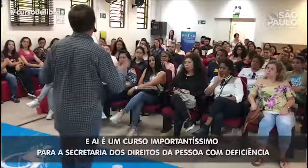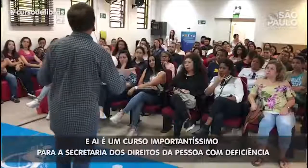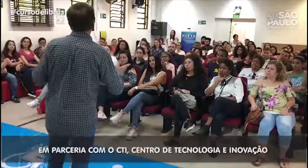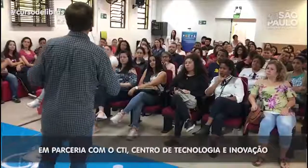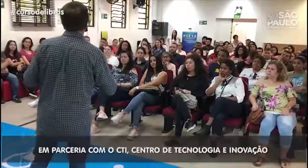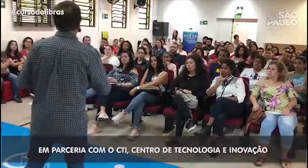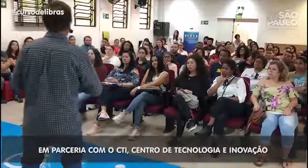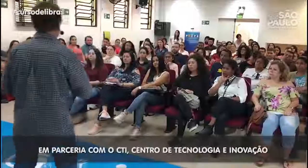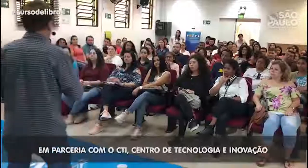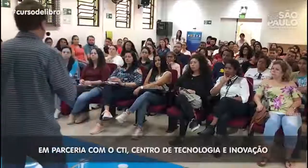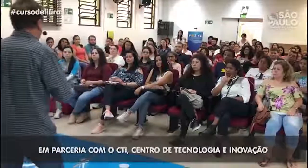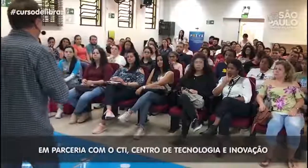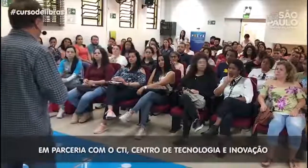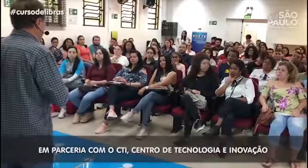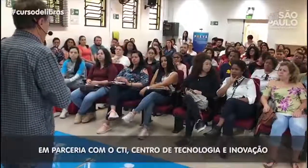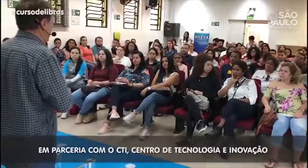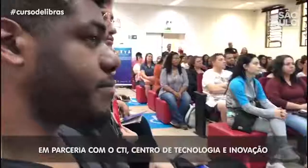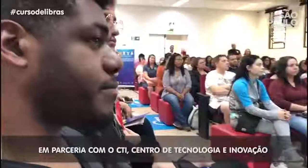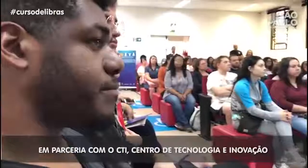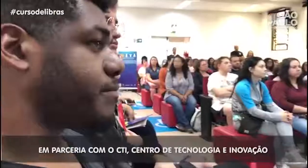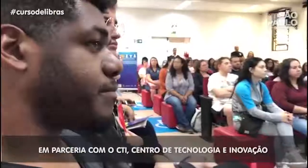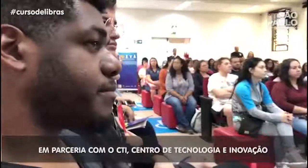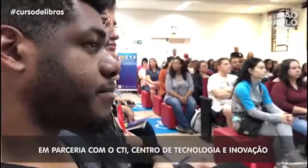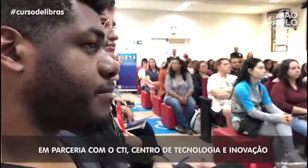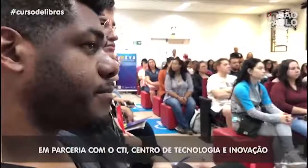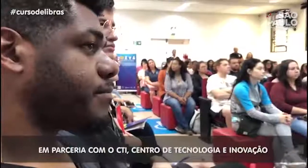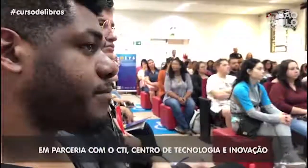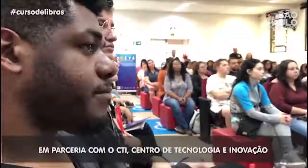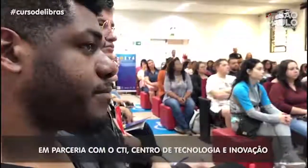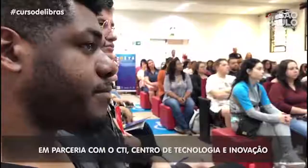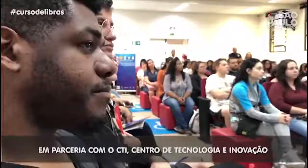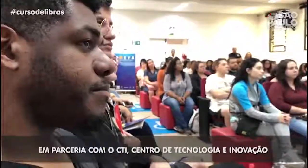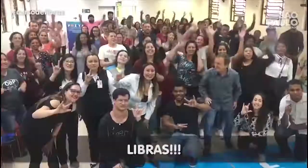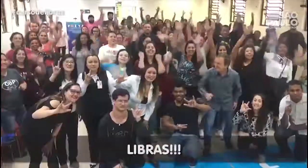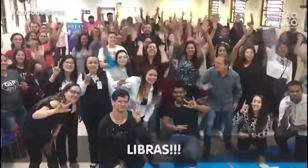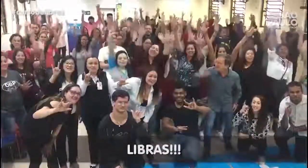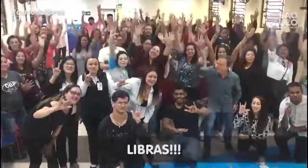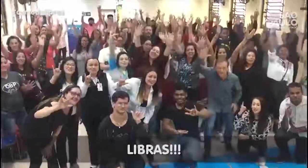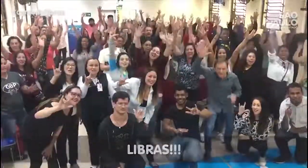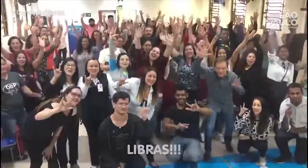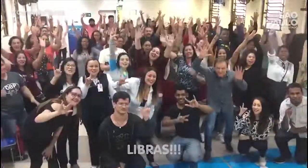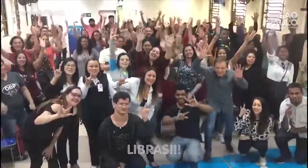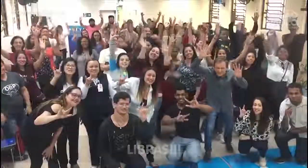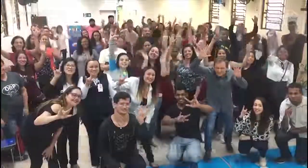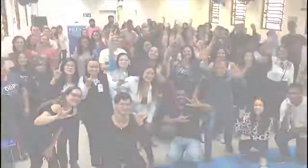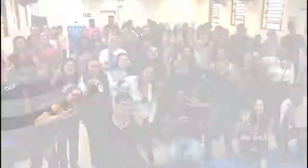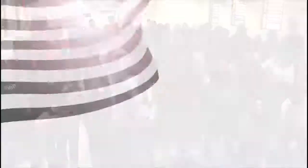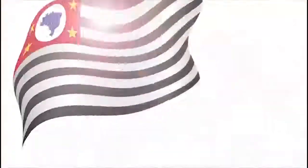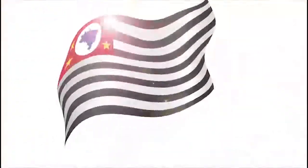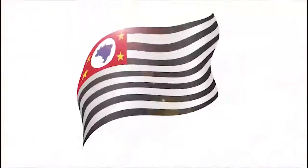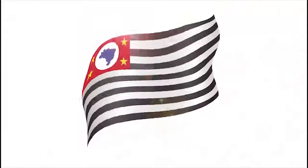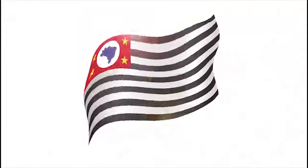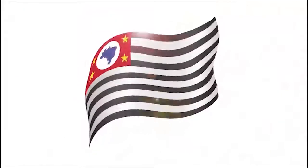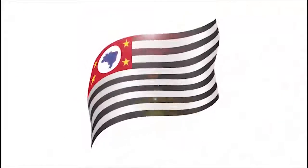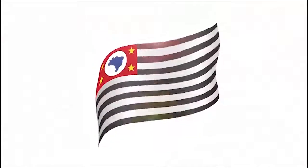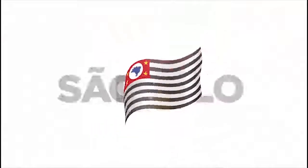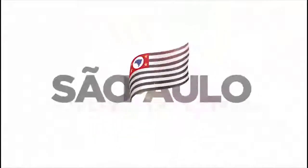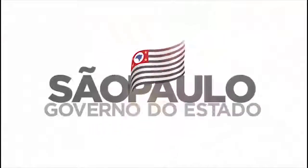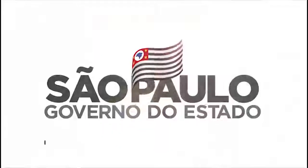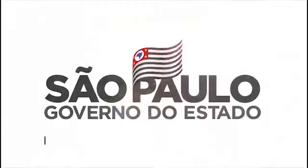em parceria com o Centro de Tecnologia e Inovação. Libras! Libras!